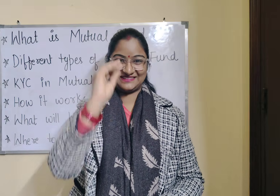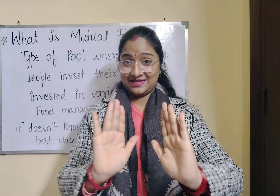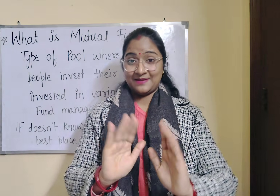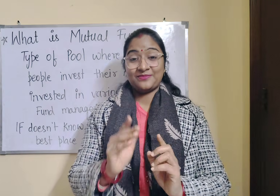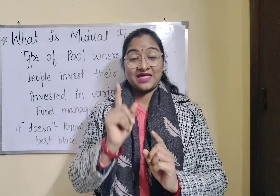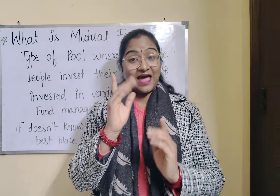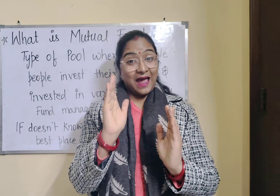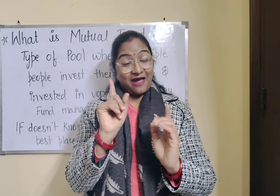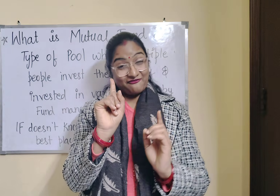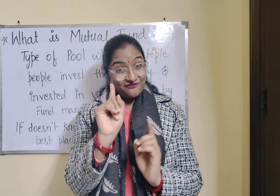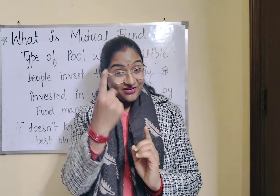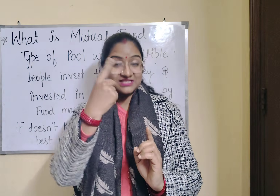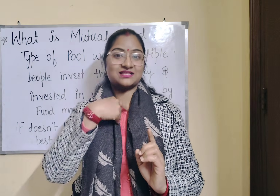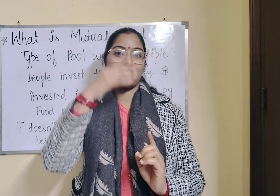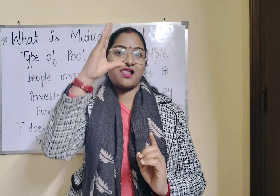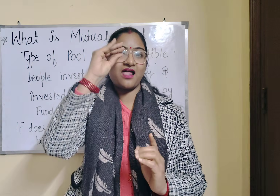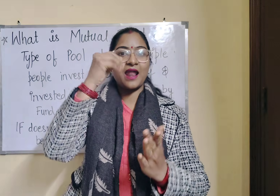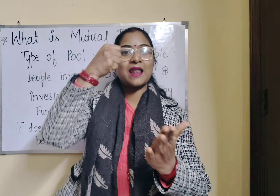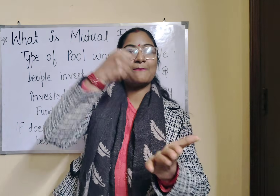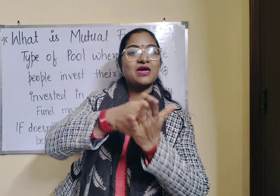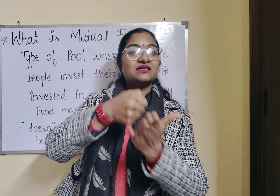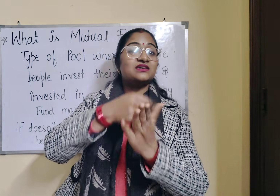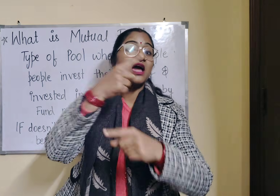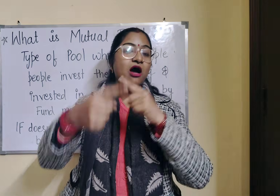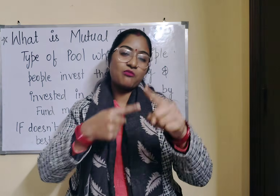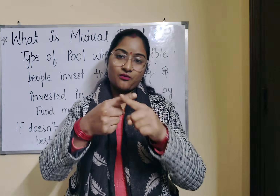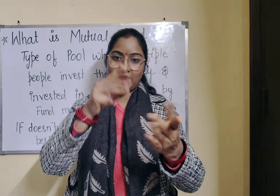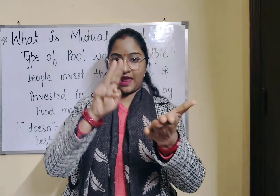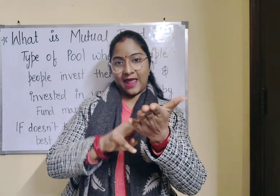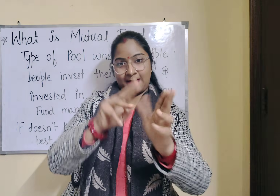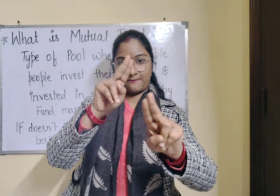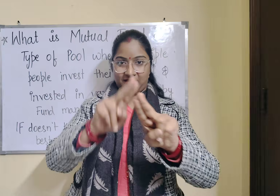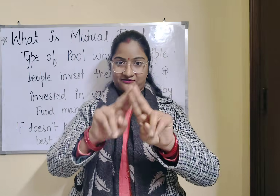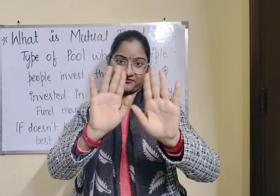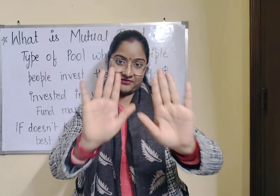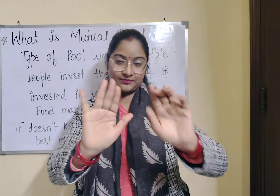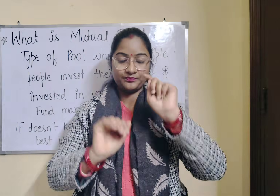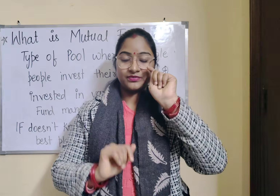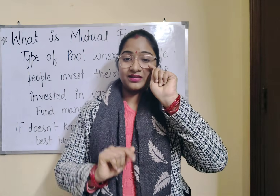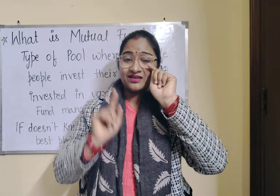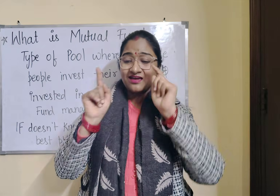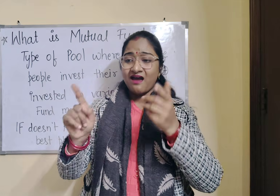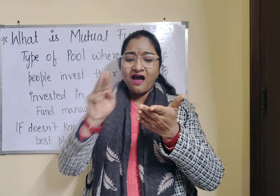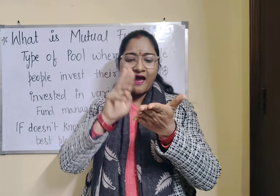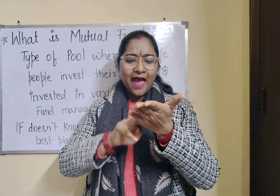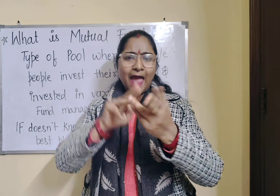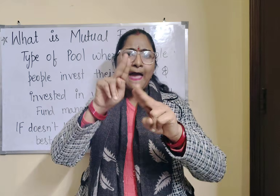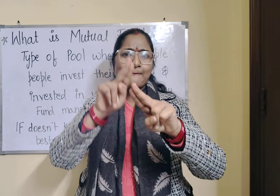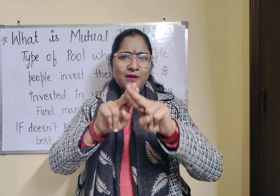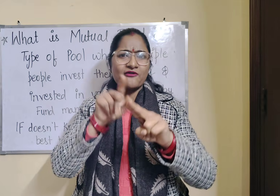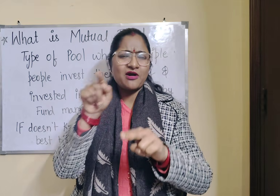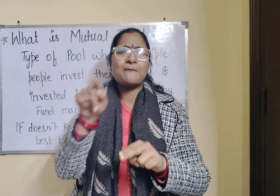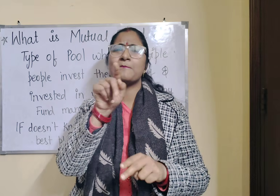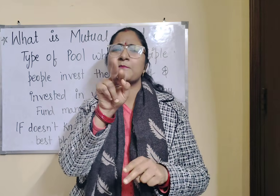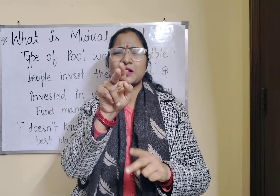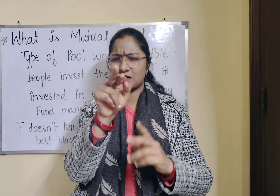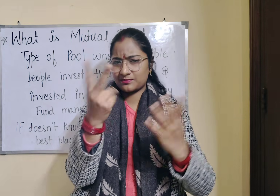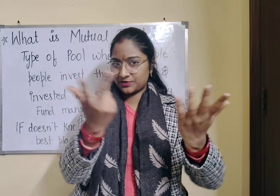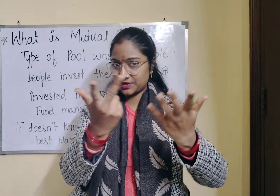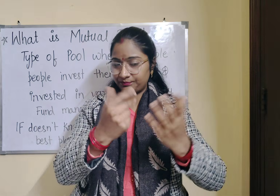कम लेट्स लर्न। तो हम जो है ना पहले समझेंगे जो म्यूचुअल फंड के बारे में, इसका बेसिक नॉलेज ले लेते हैं, ठीक है।